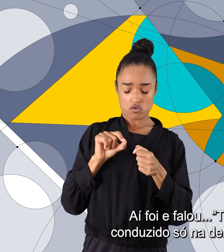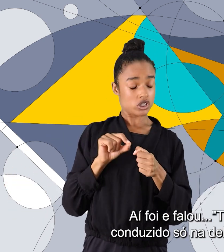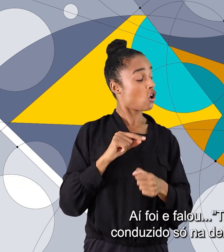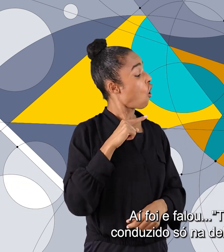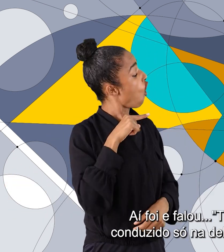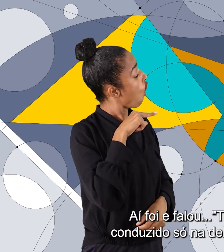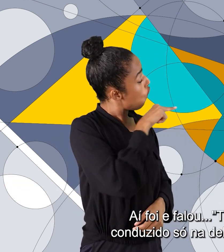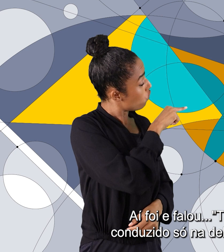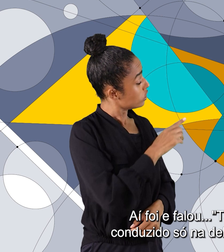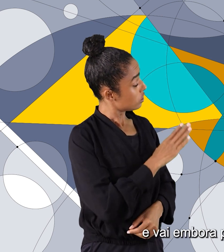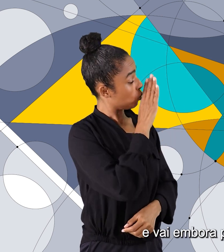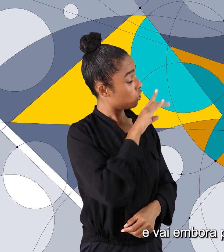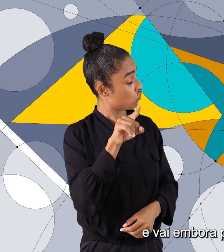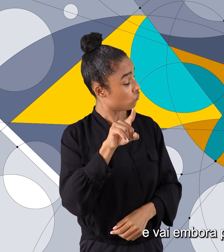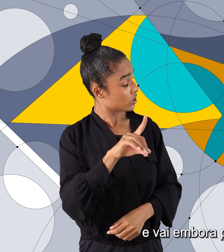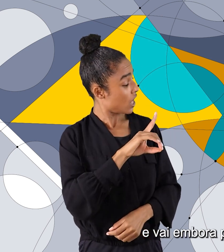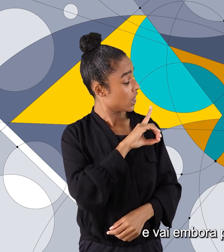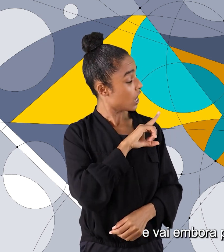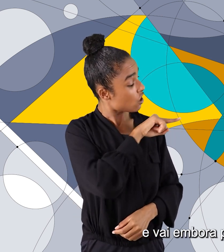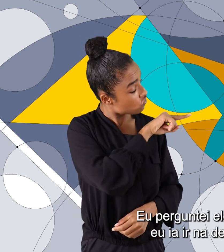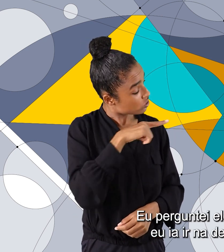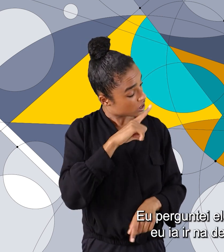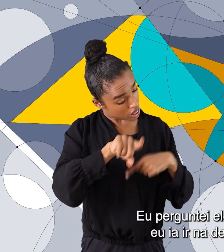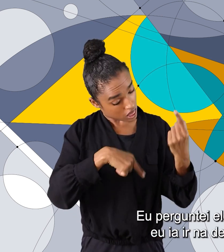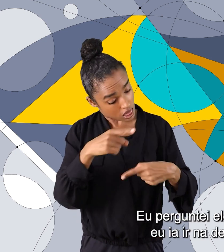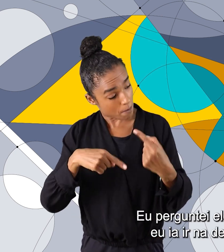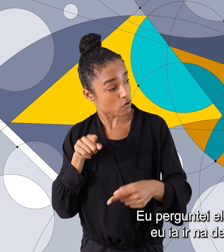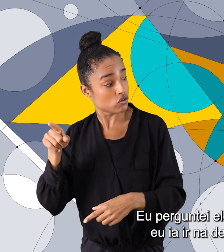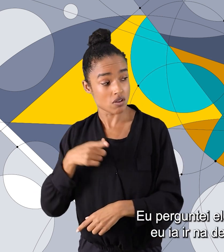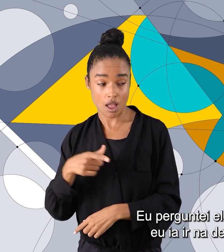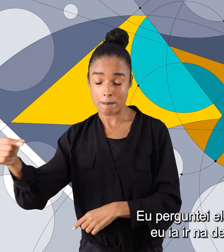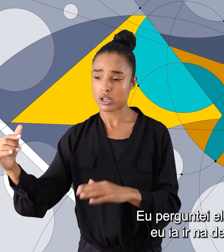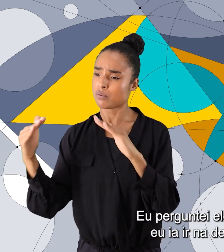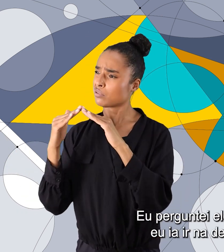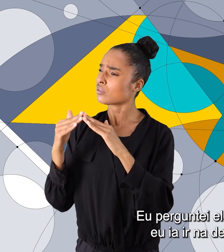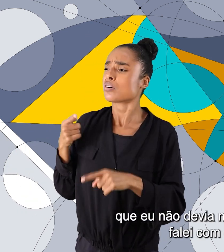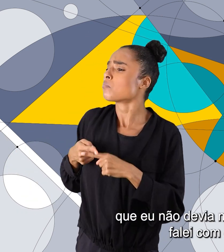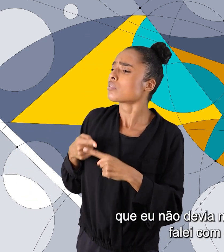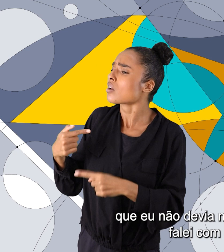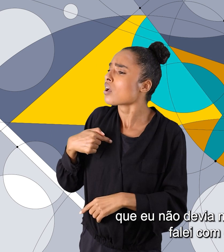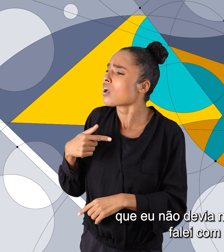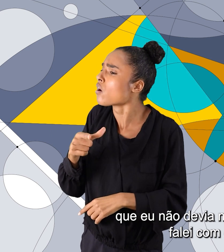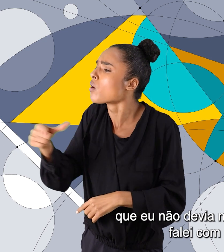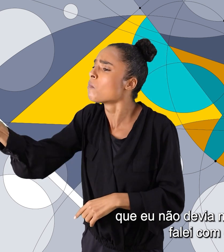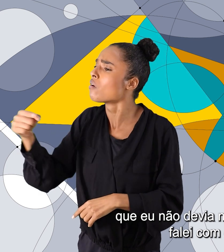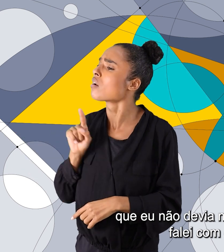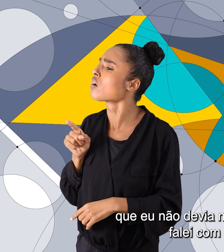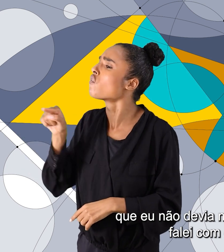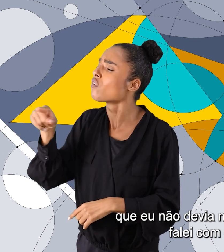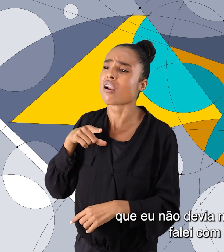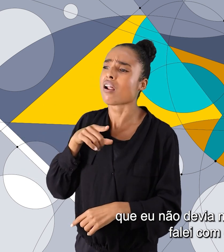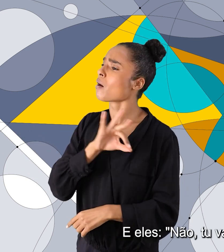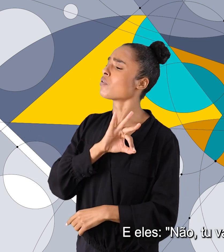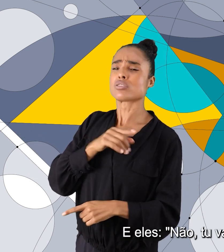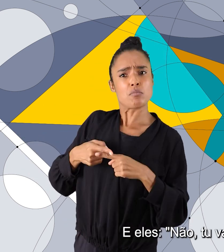conduzindo só na delegacia mesmo e vai embora pra casa. Eu perguntei eles pra que eu ia ir na delegacia, que eu não devia nada de justiça. Falei